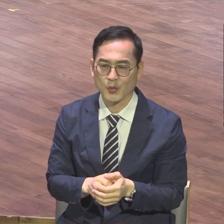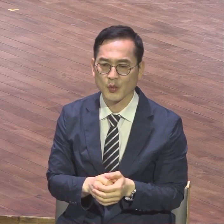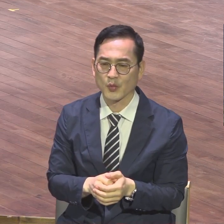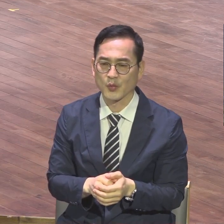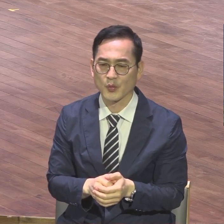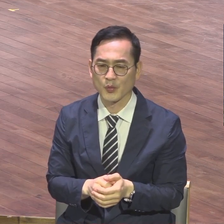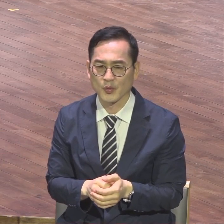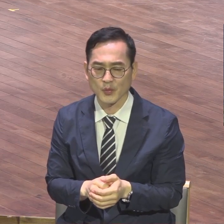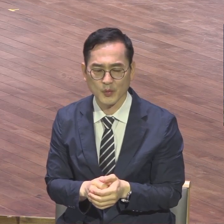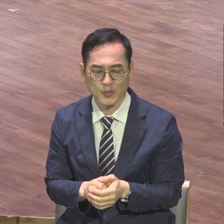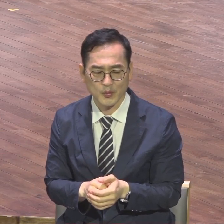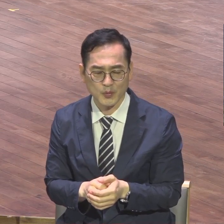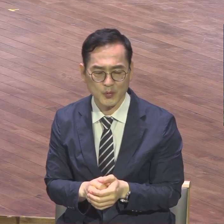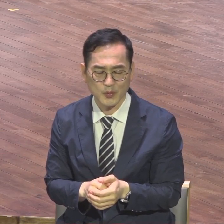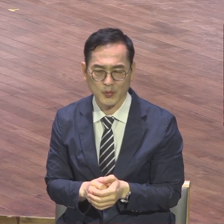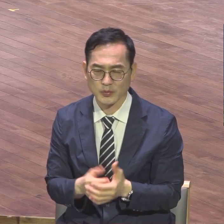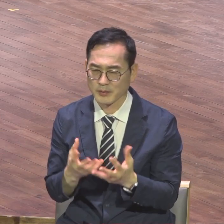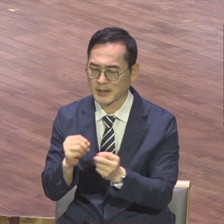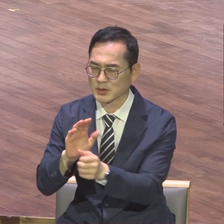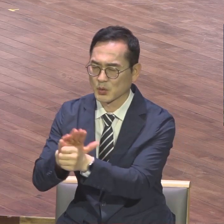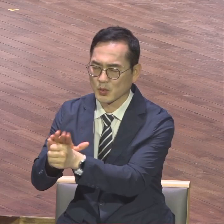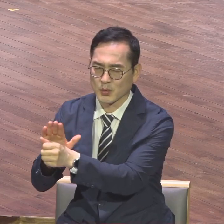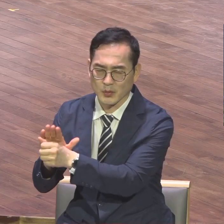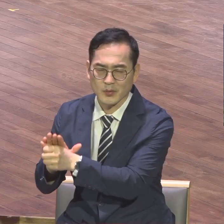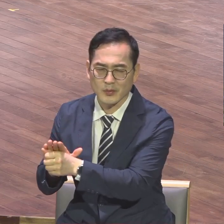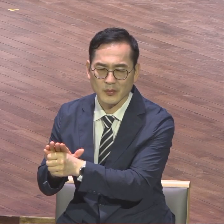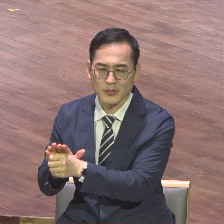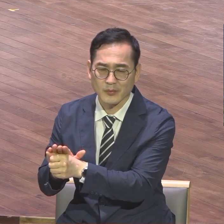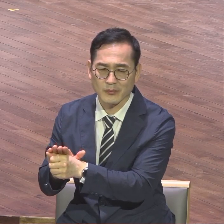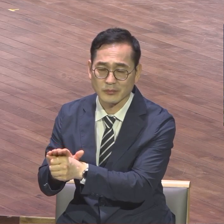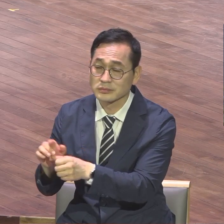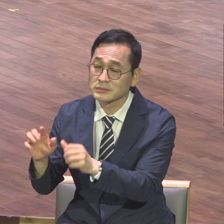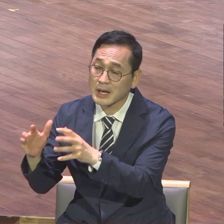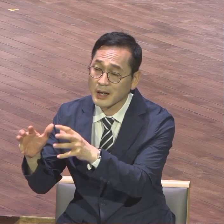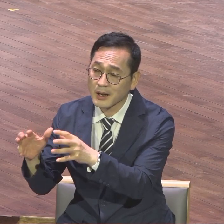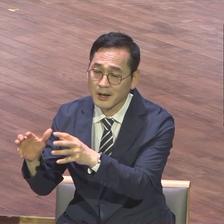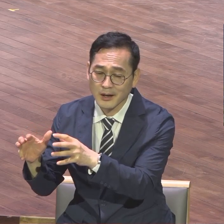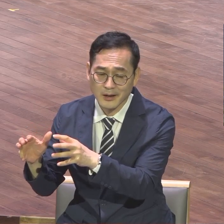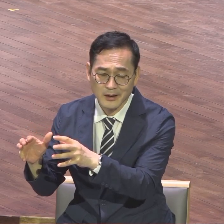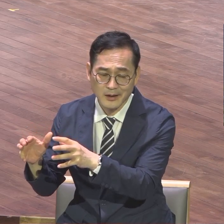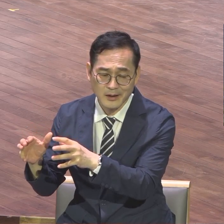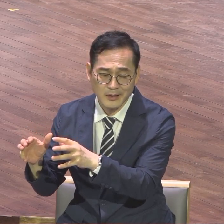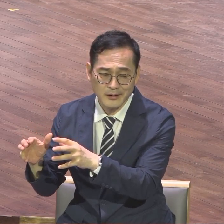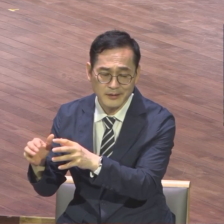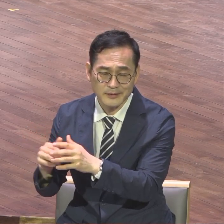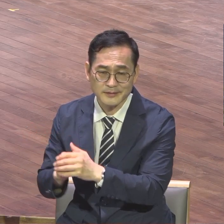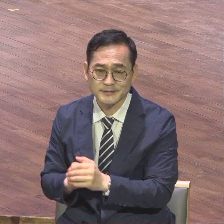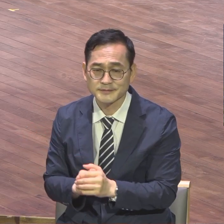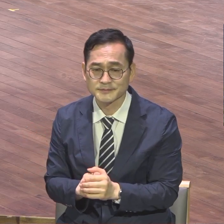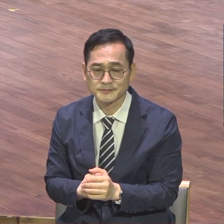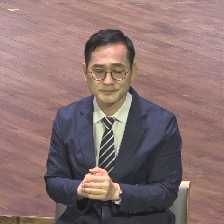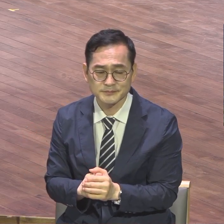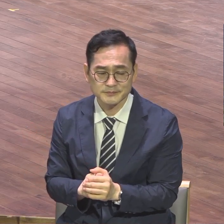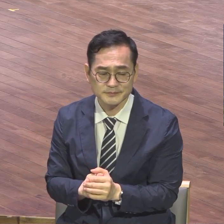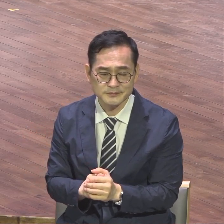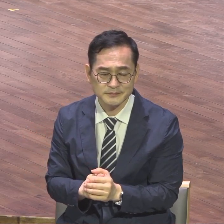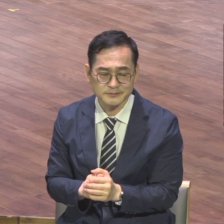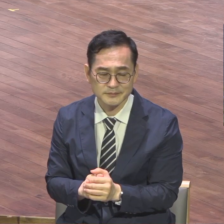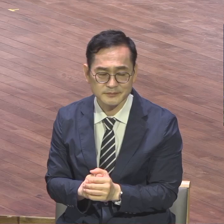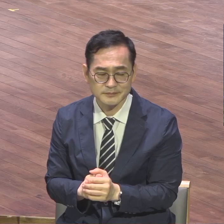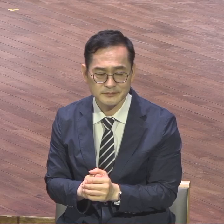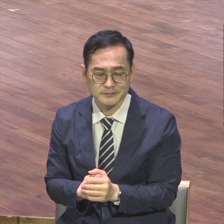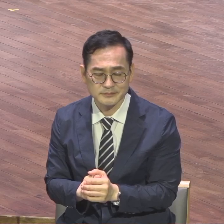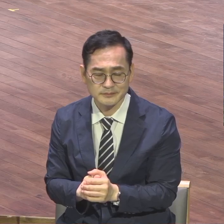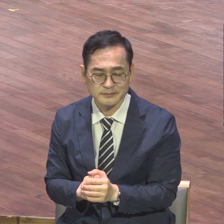의료에 대해서도 많이 도와주었어요. 그러니까 이 그 정도가 아니고 올 때마다